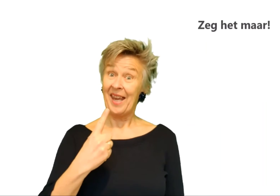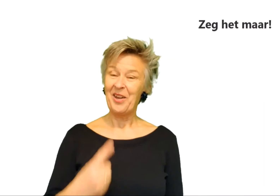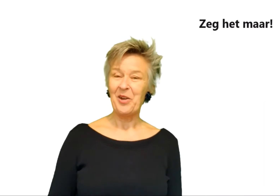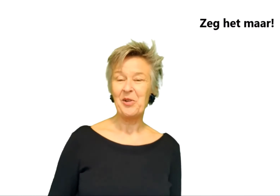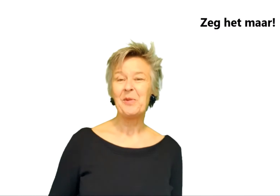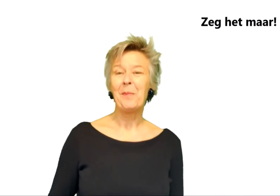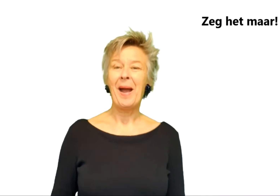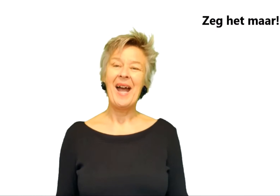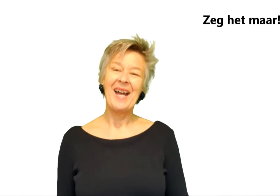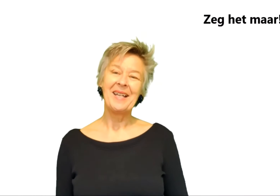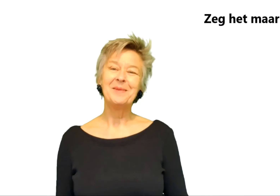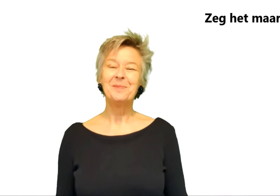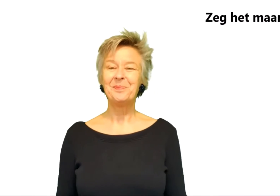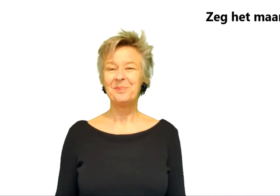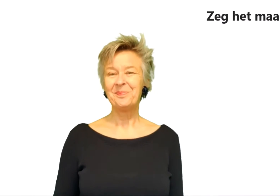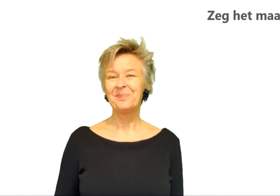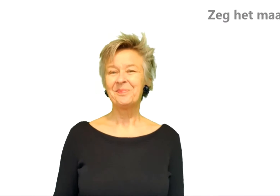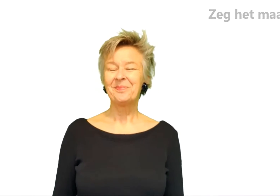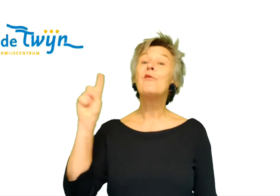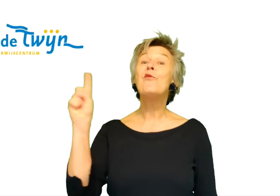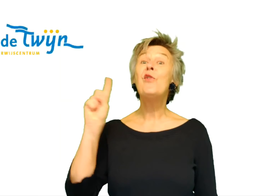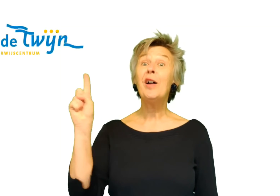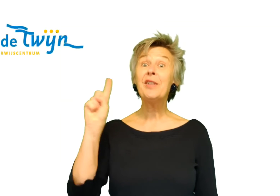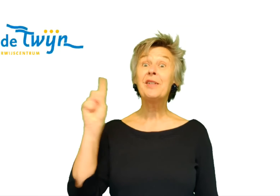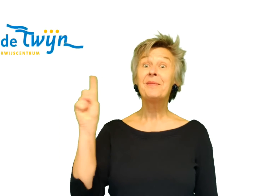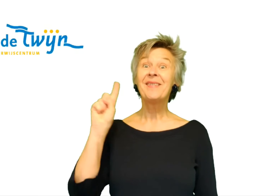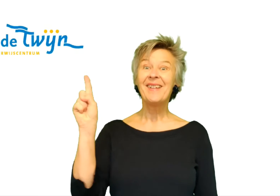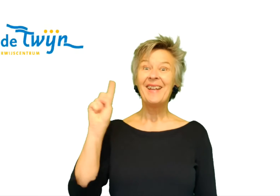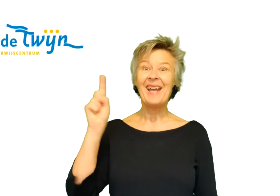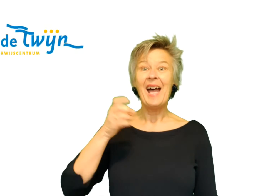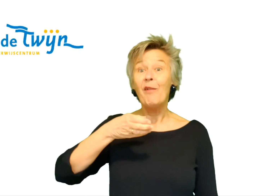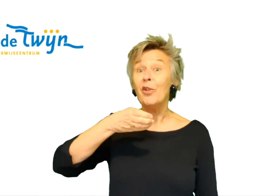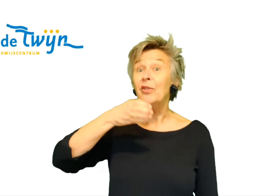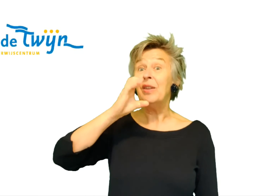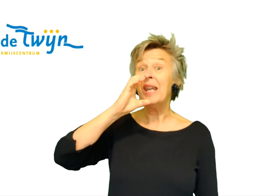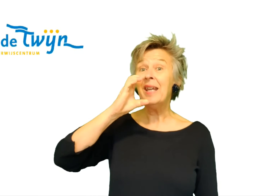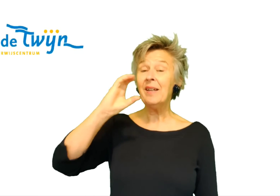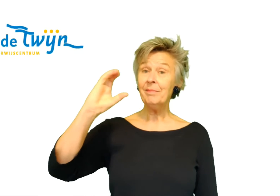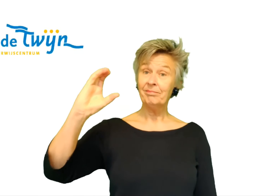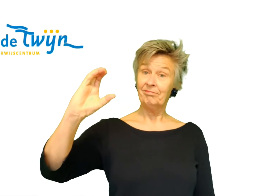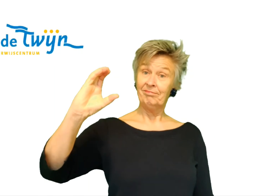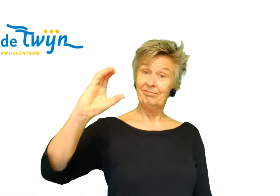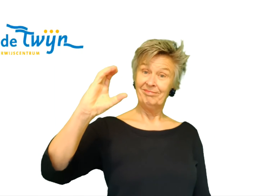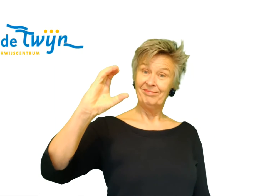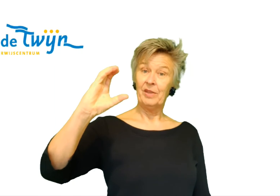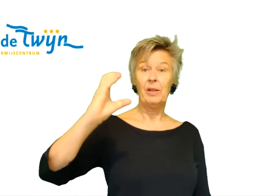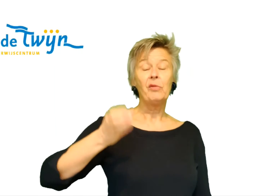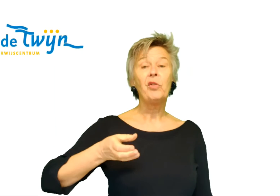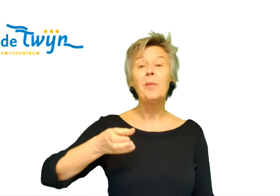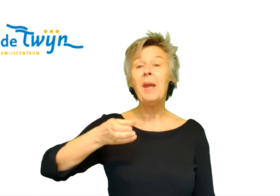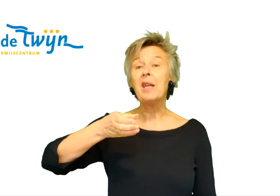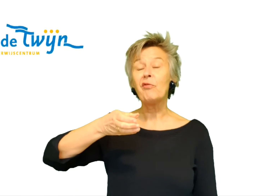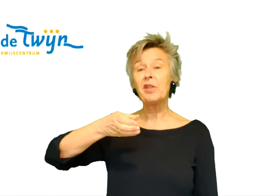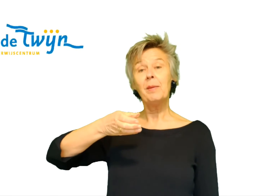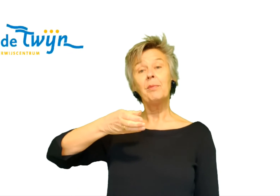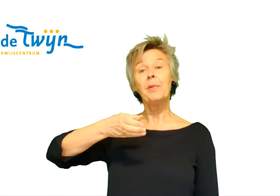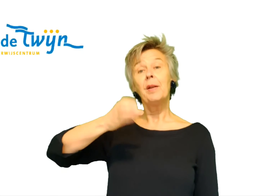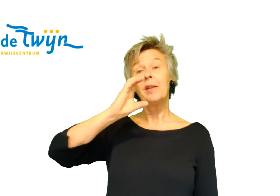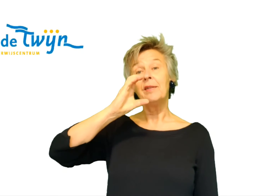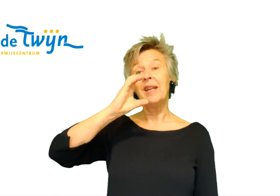Zeg het maar. Wat gaan we drinken? Nou, net of je de beker vast hebt.